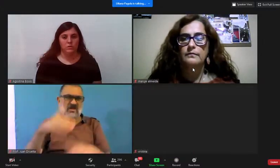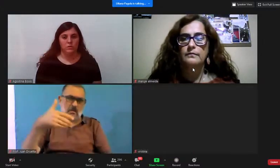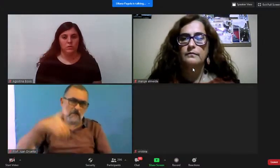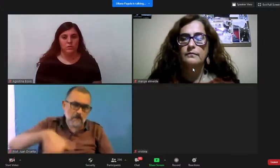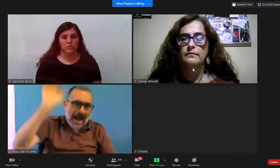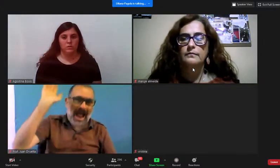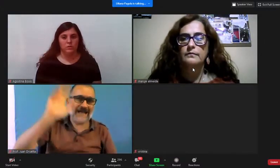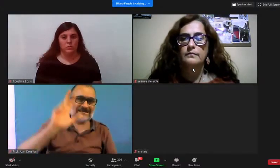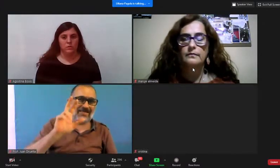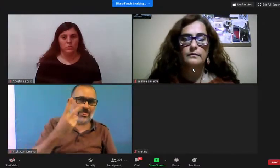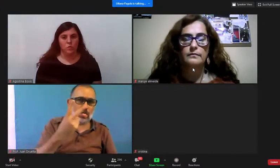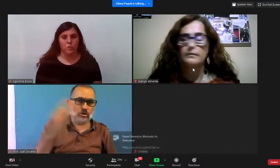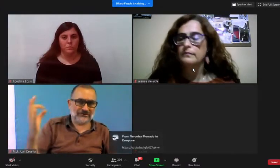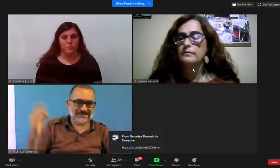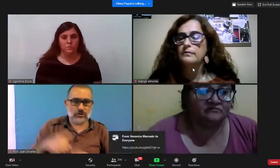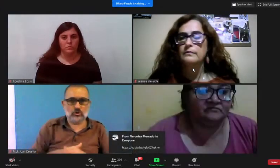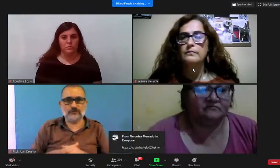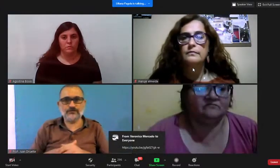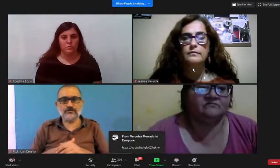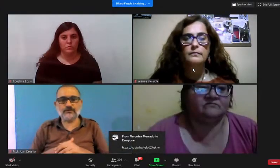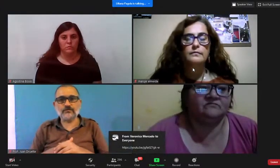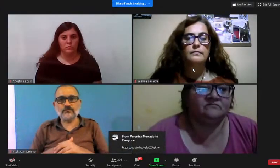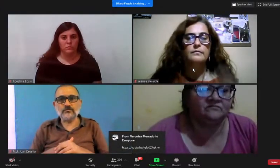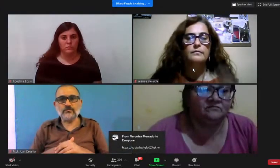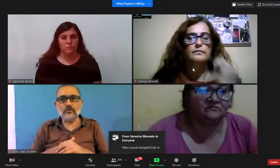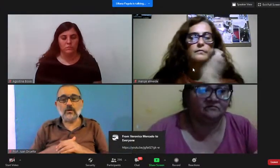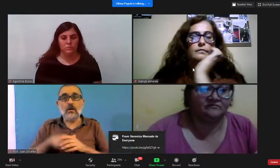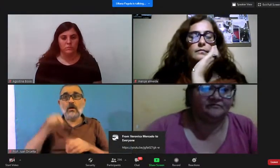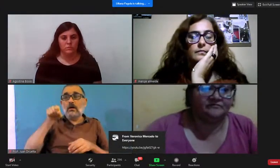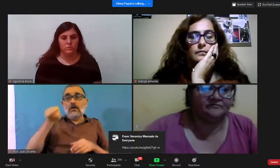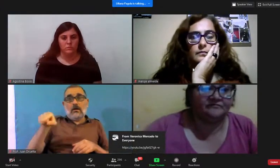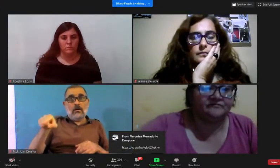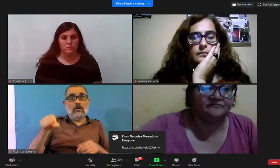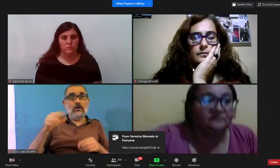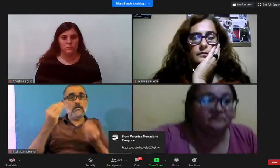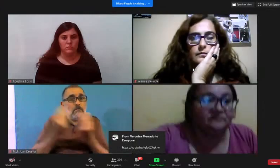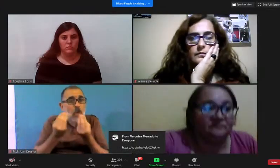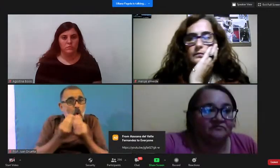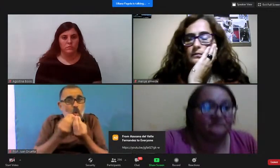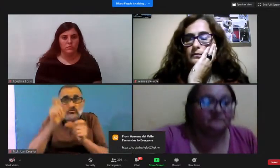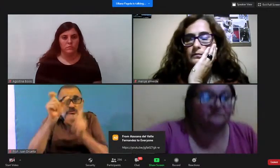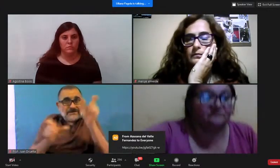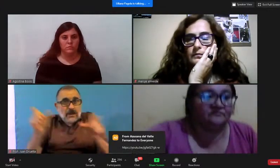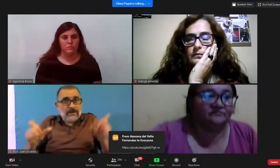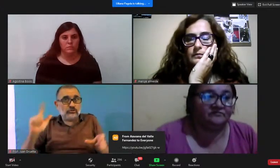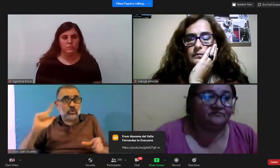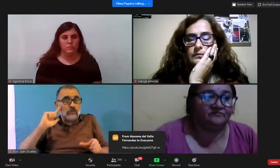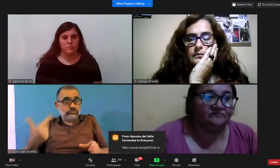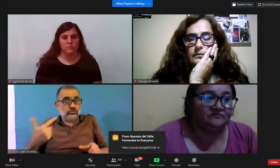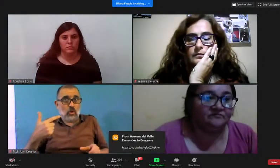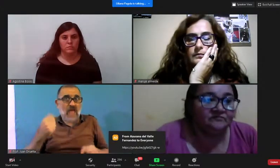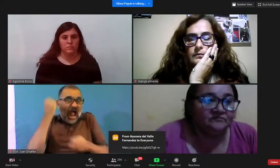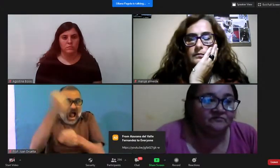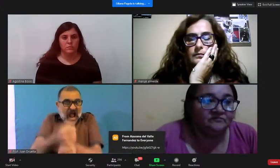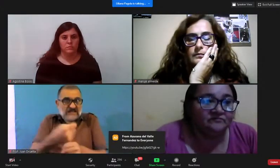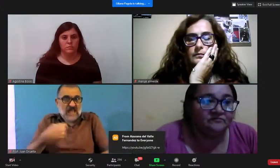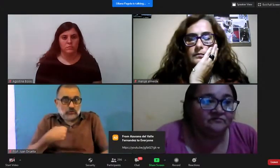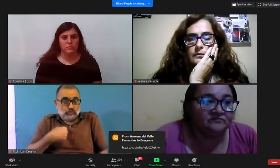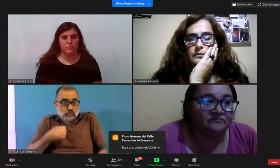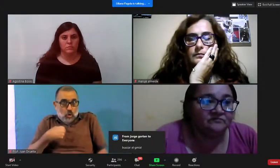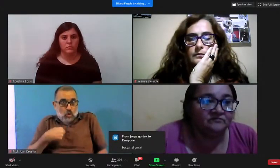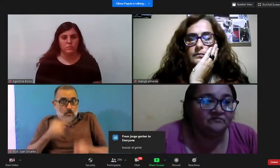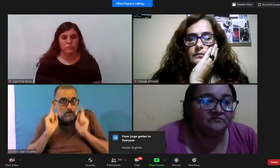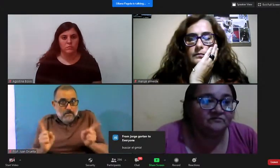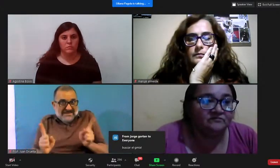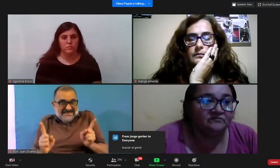la experiencia de Tulsa, en un primer momento que se inscribieron más de 200 personas, muchas de esas